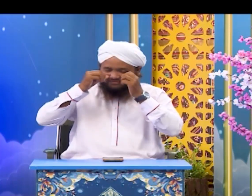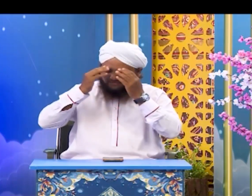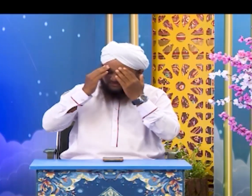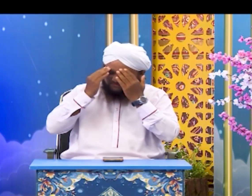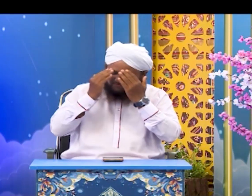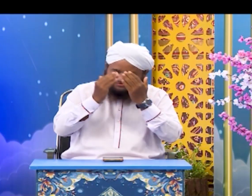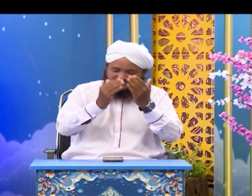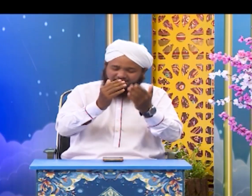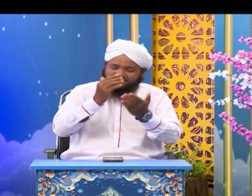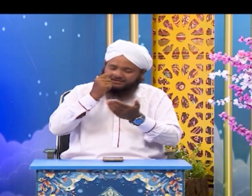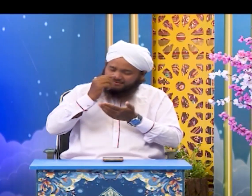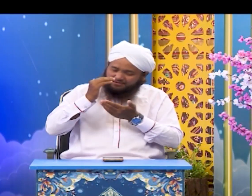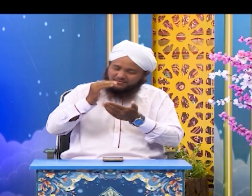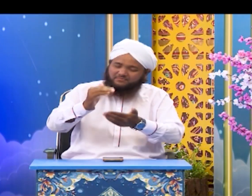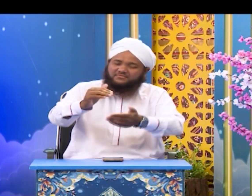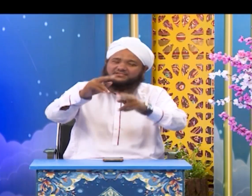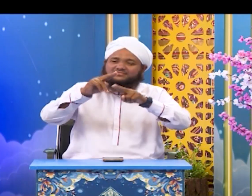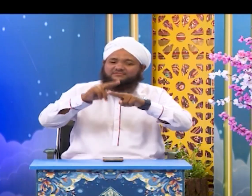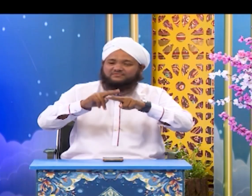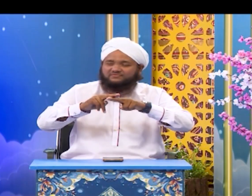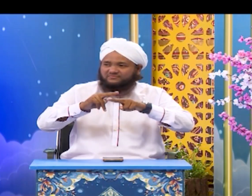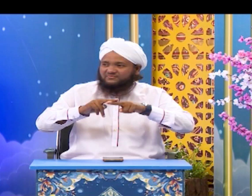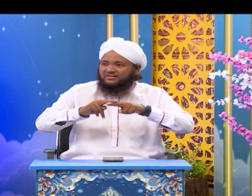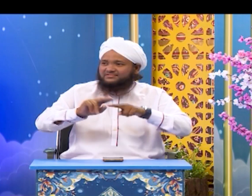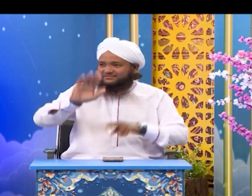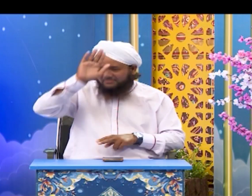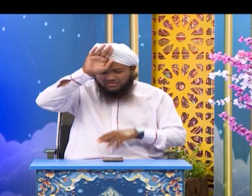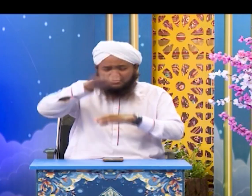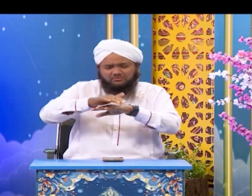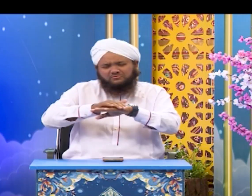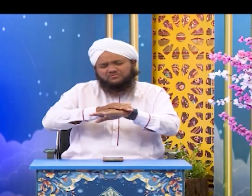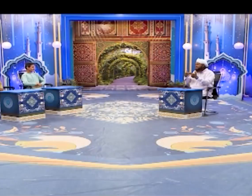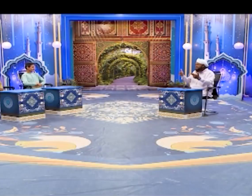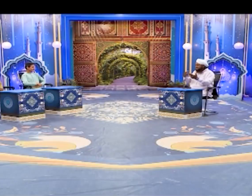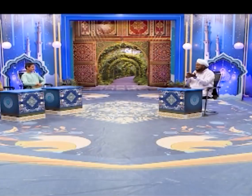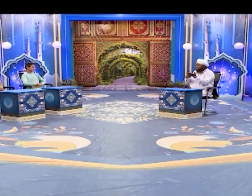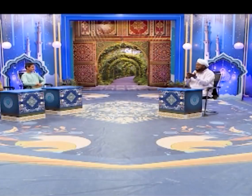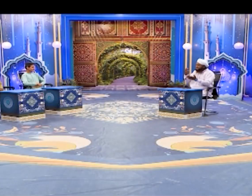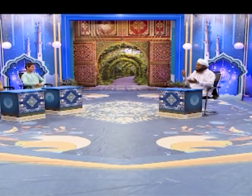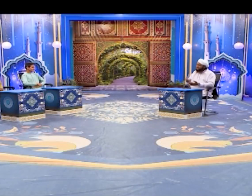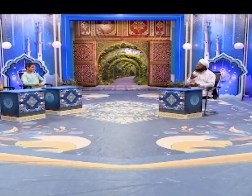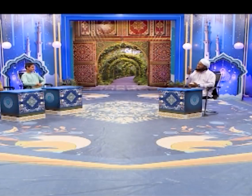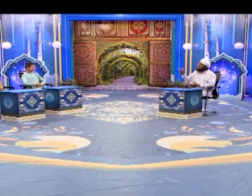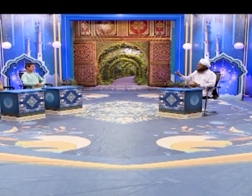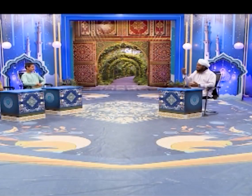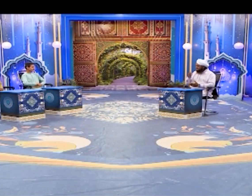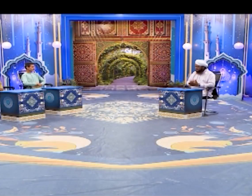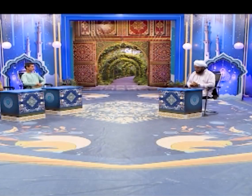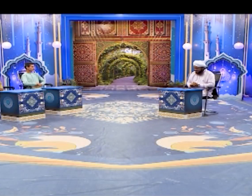فاطمہ الزہرا رضی اللہ تعالیٰ عنہا پر شفقت و مہربانی کی ایک ایمان افروز جھلک ملاحظہ کیجیے